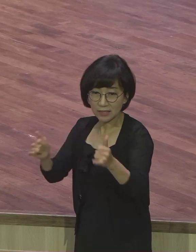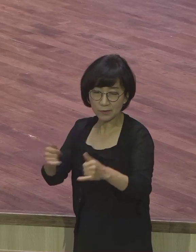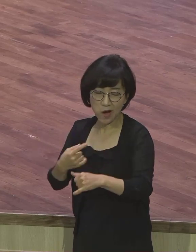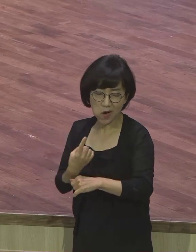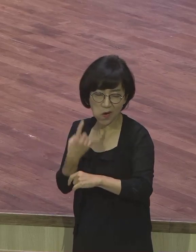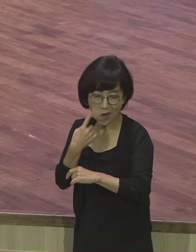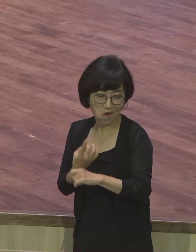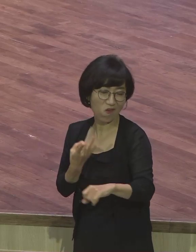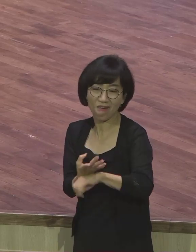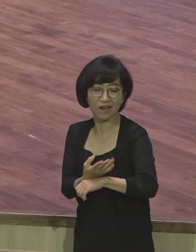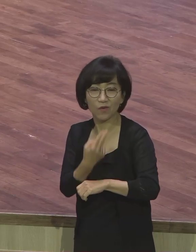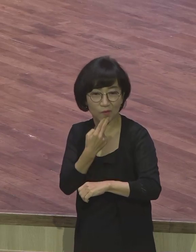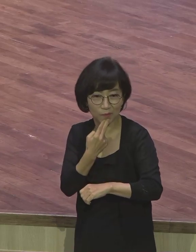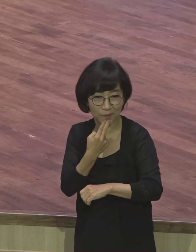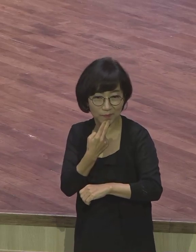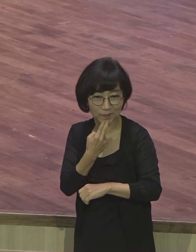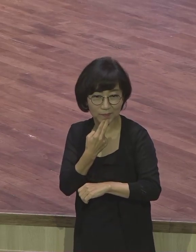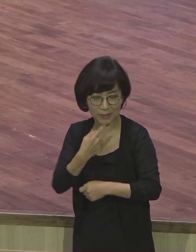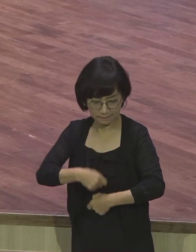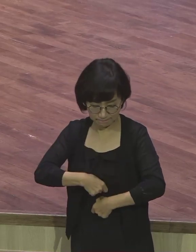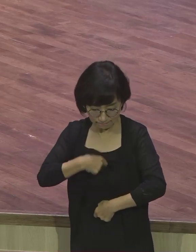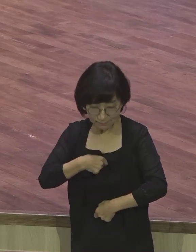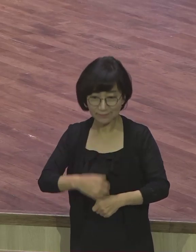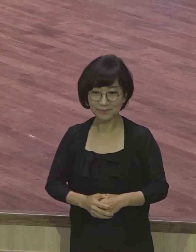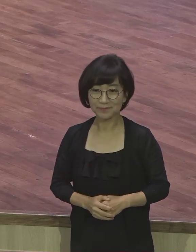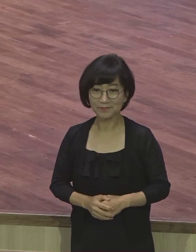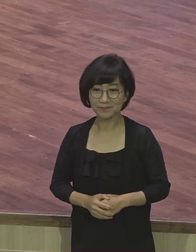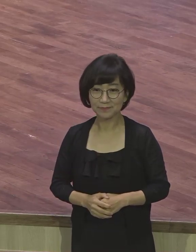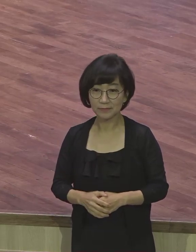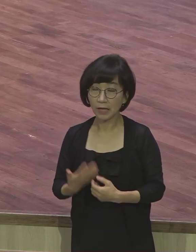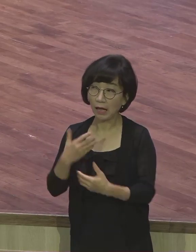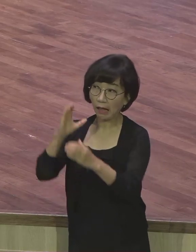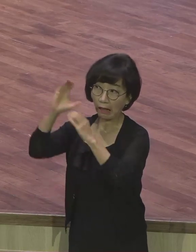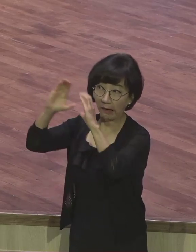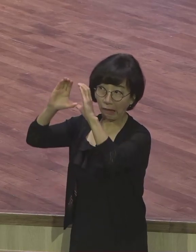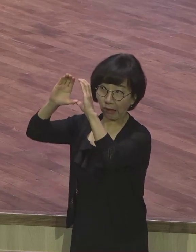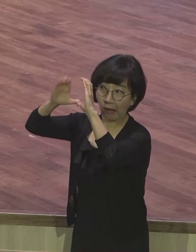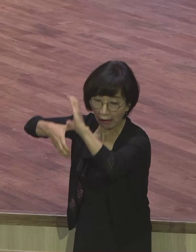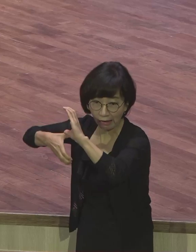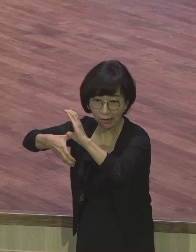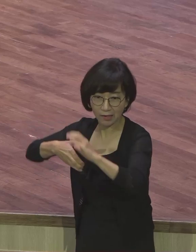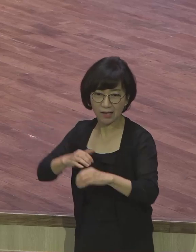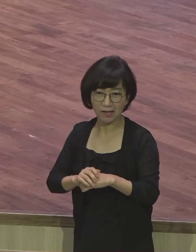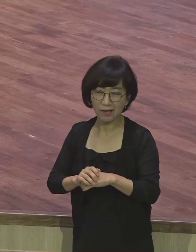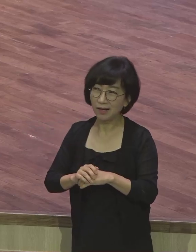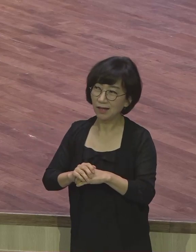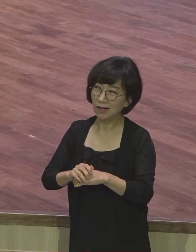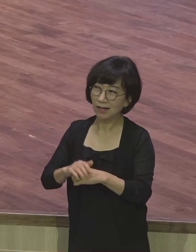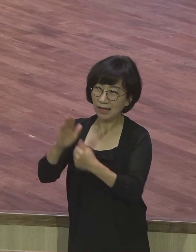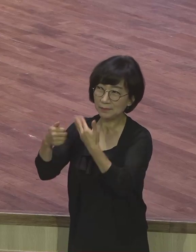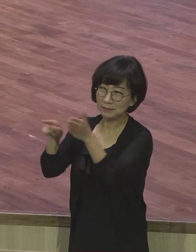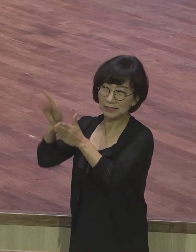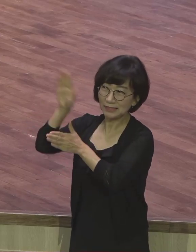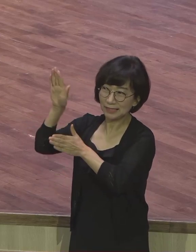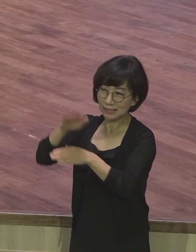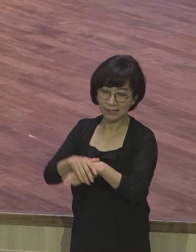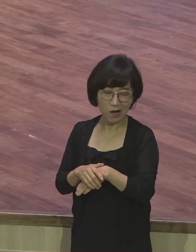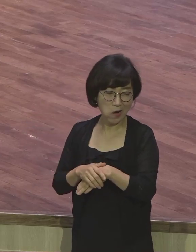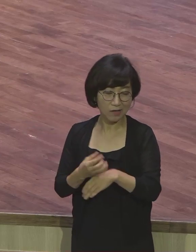속이지 않습니다. 그런 짓을 하지 않습니다. 소통이 안 되기 때문에 하나님을 사실은 안 믿는 거예요.